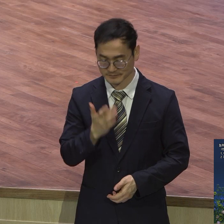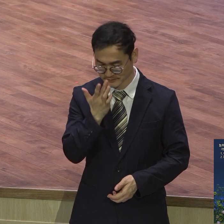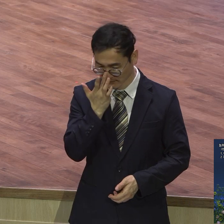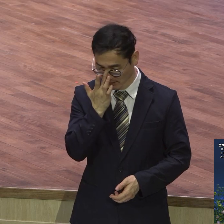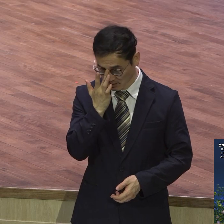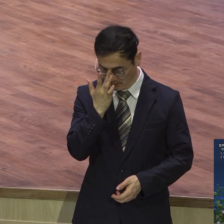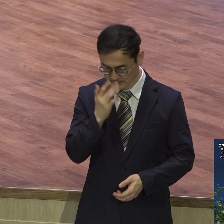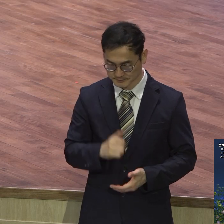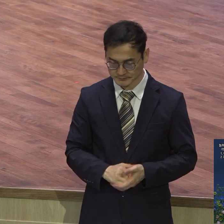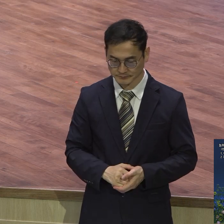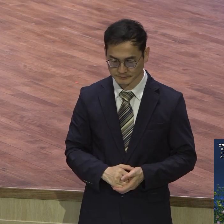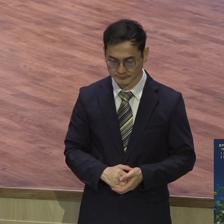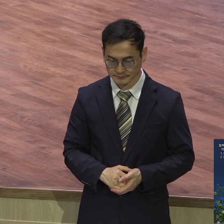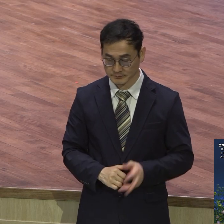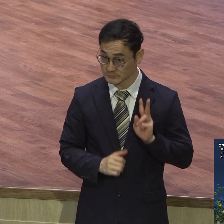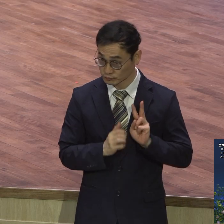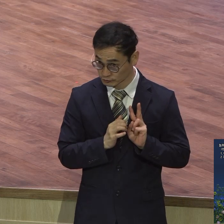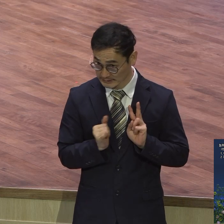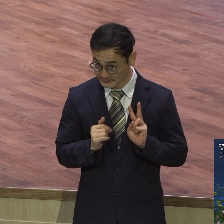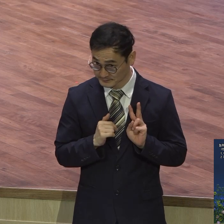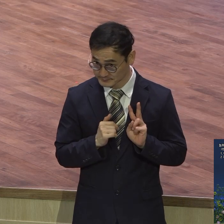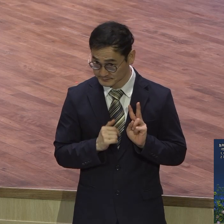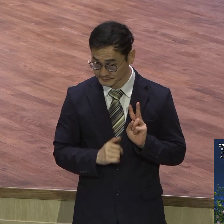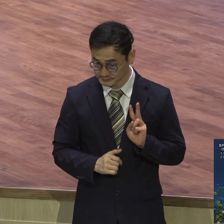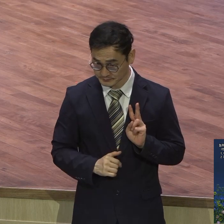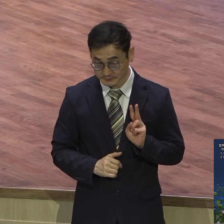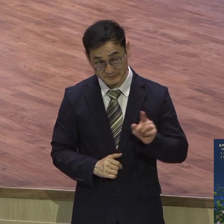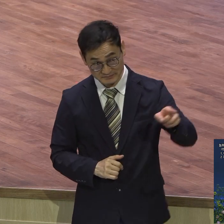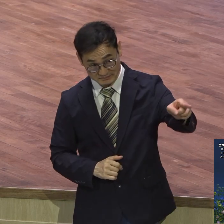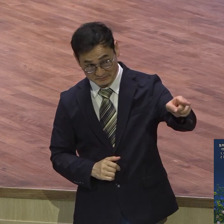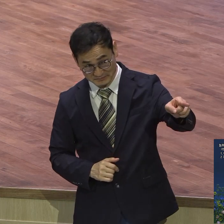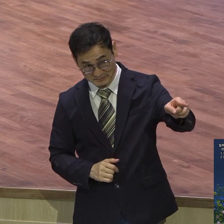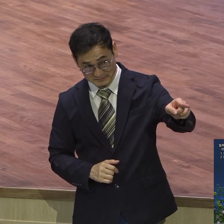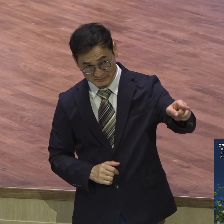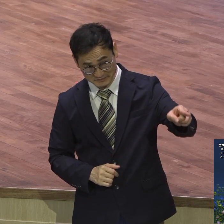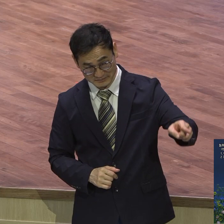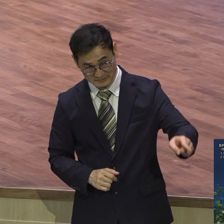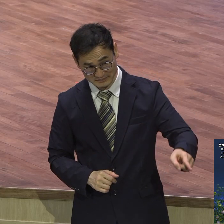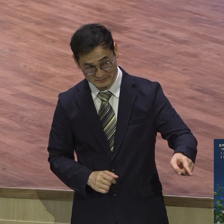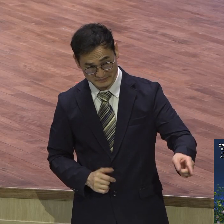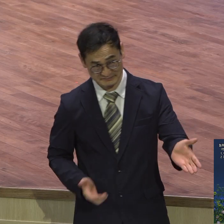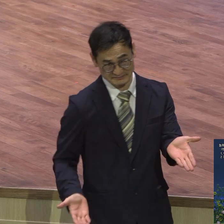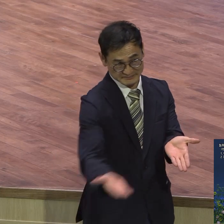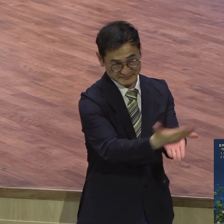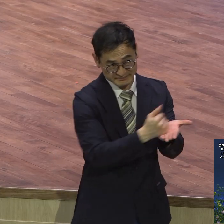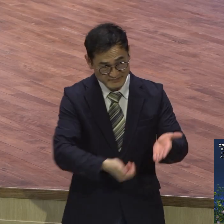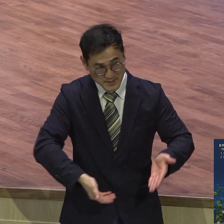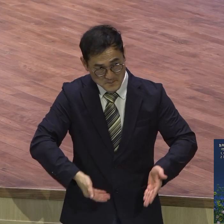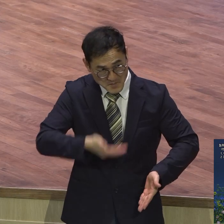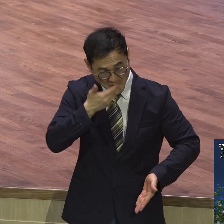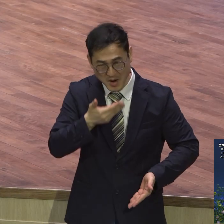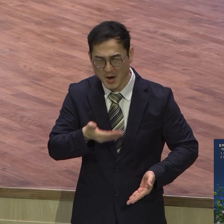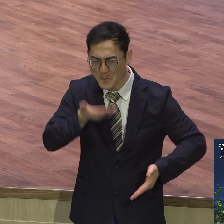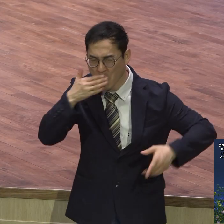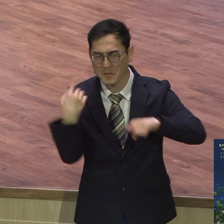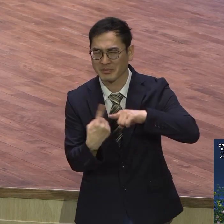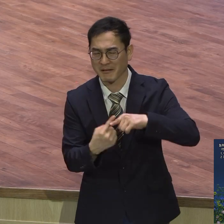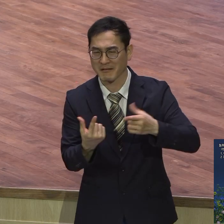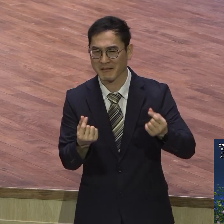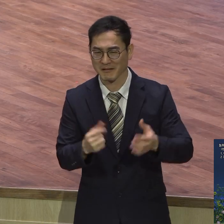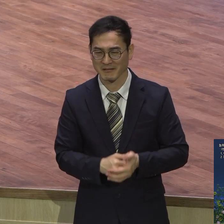요소 갈렙처럼요 뭐라고 해야 돼요 저들은 우리의 먹이라 메뚜기가 아니에요 겉과